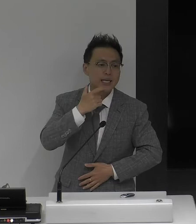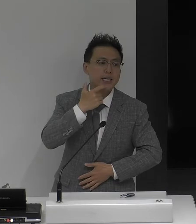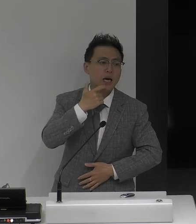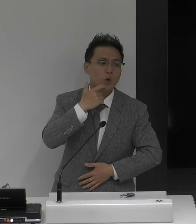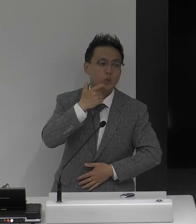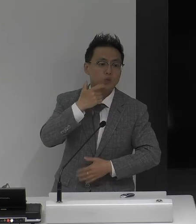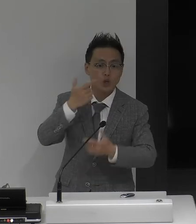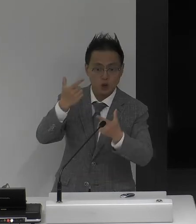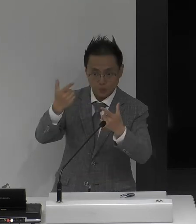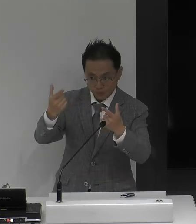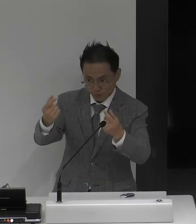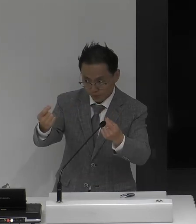야곱처럼